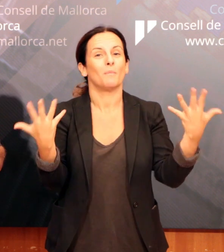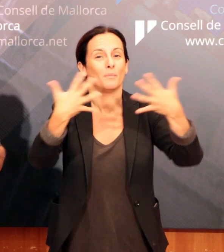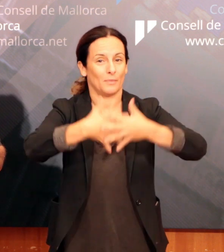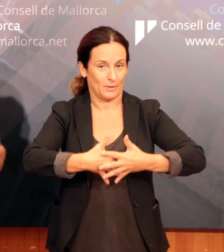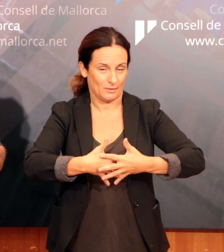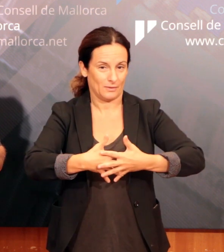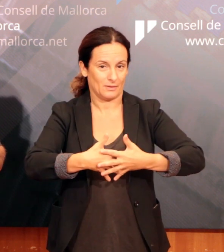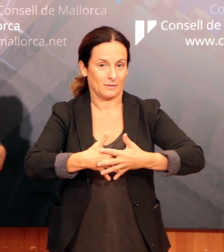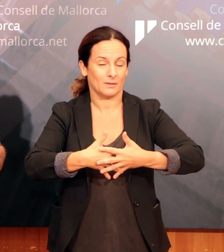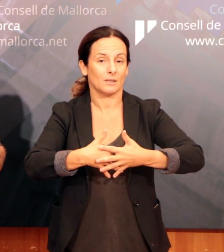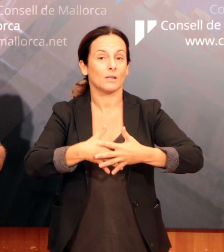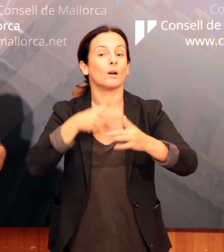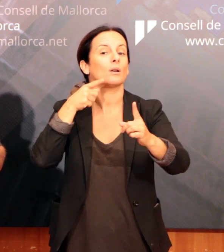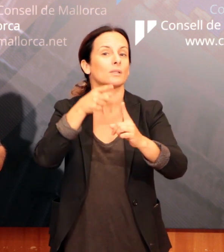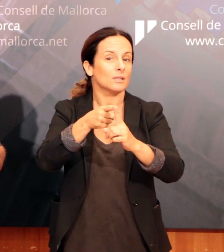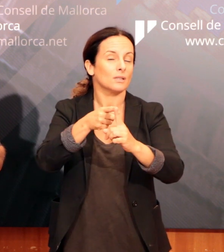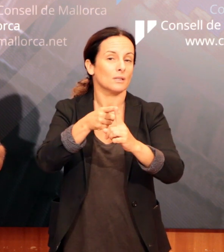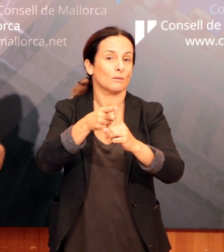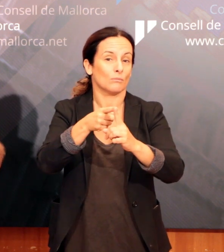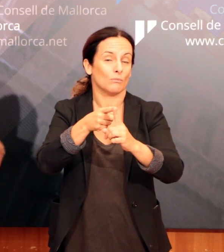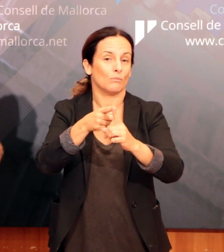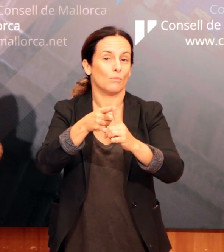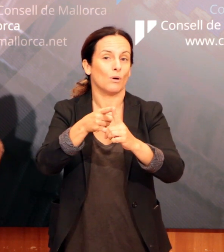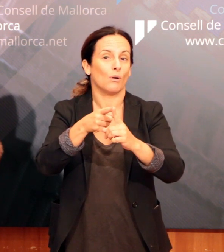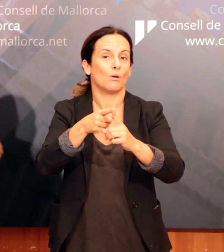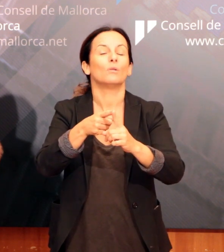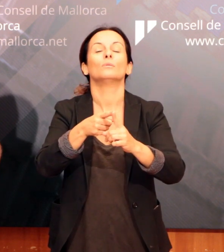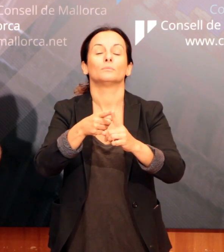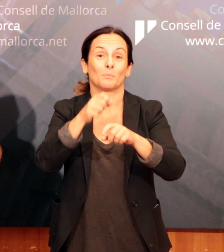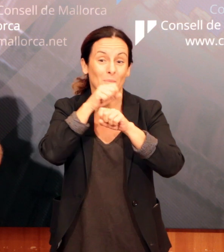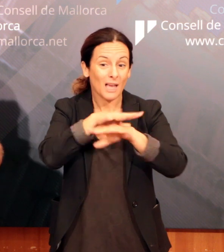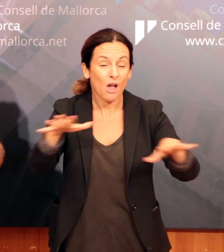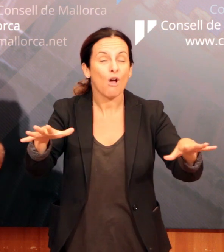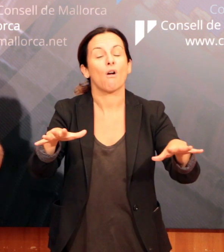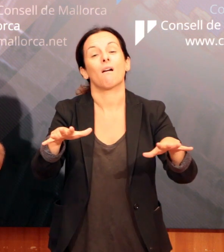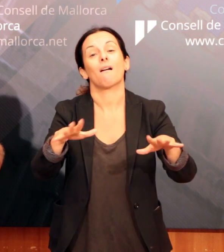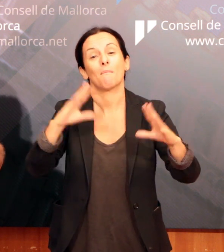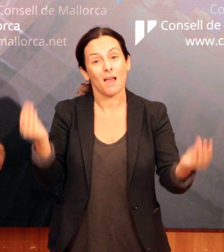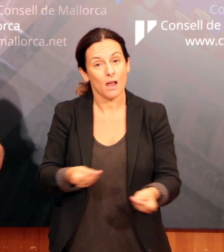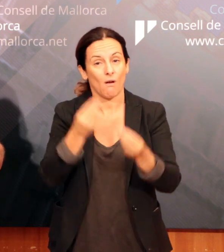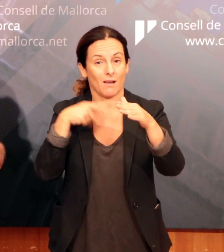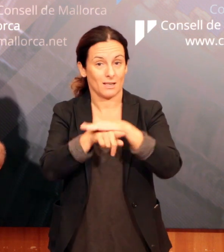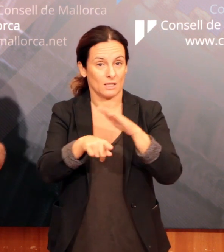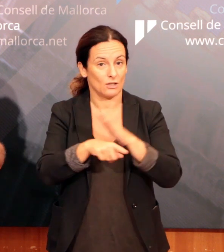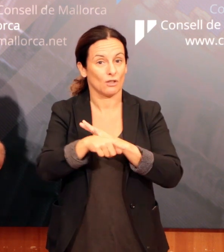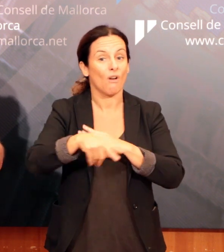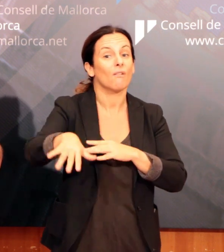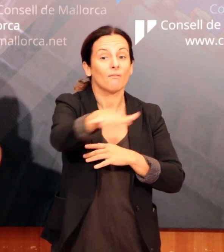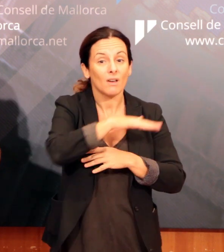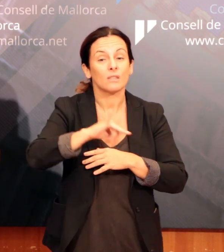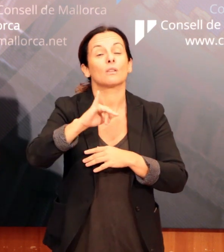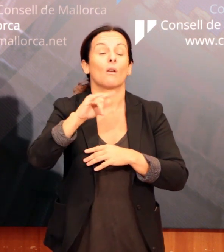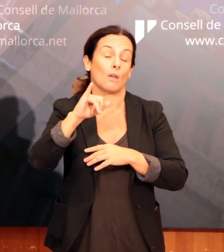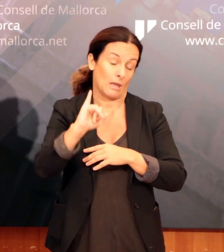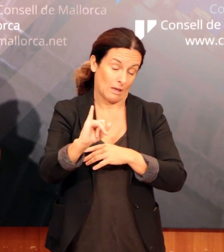coses, han de poder anar cap a fomentar una millora de la gestió dels hàbitats i també de la gestió de les espècies.